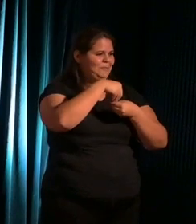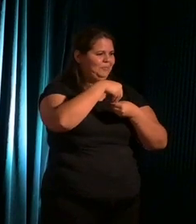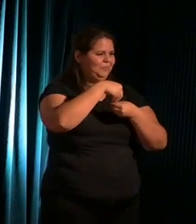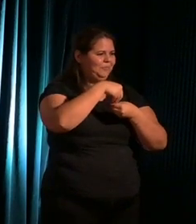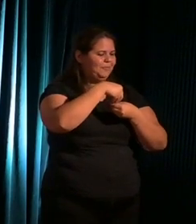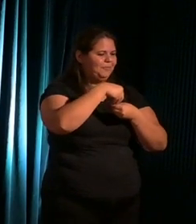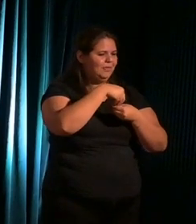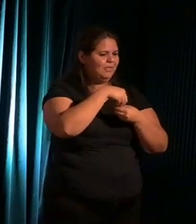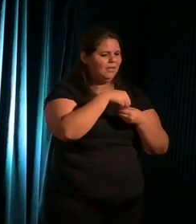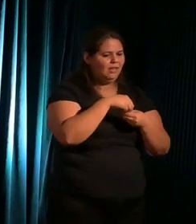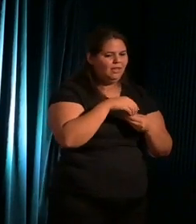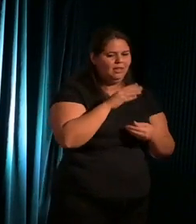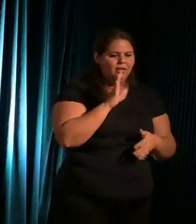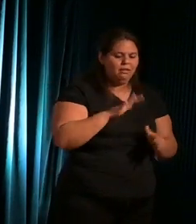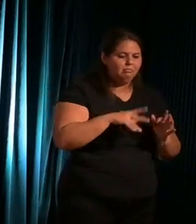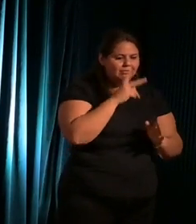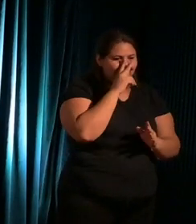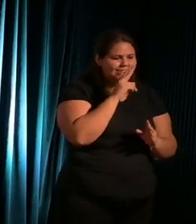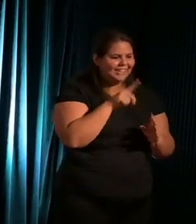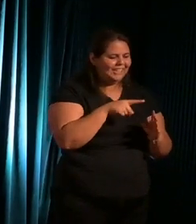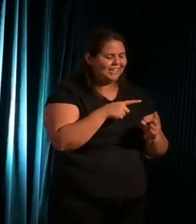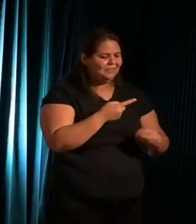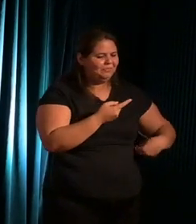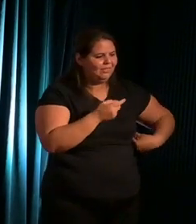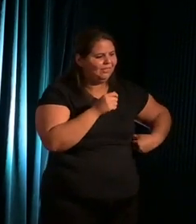através de uma alegoria, talvez, né?